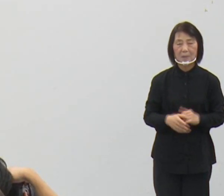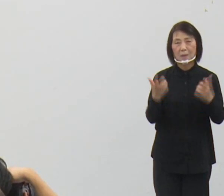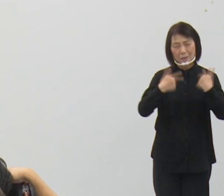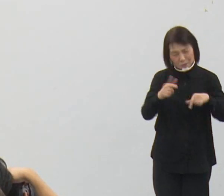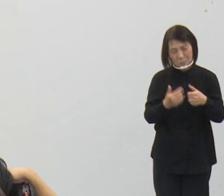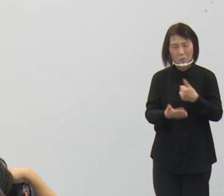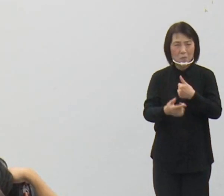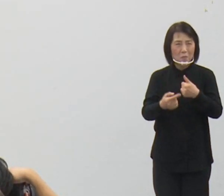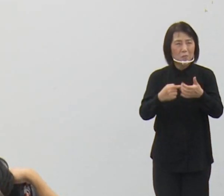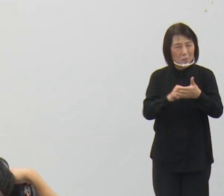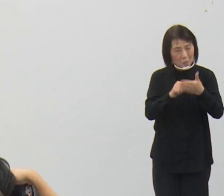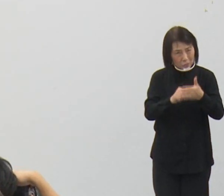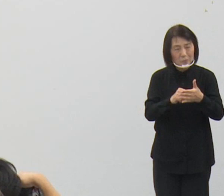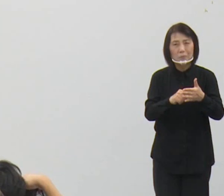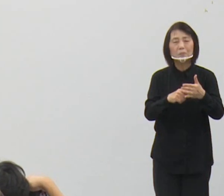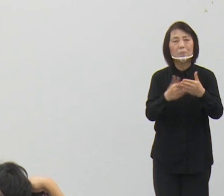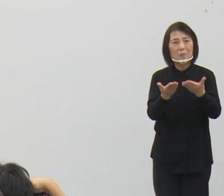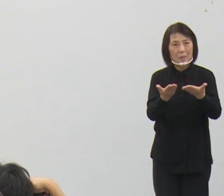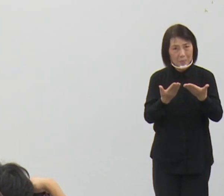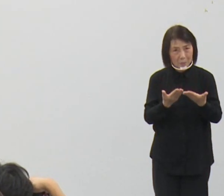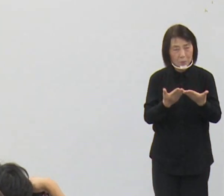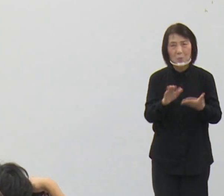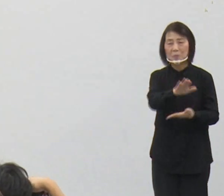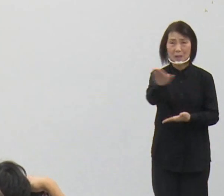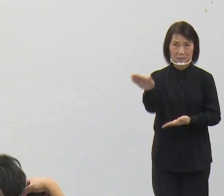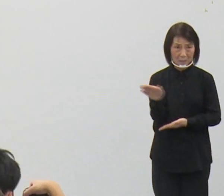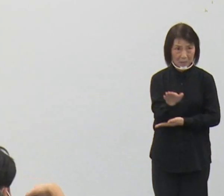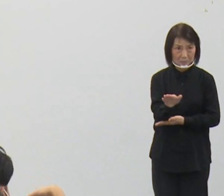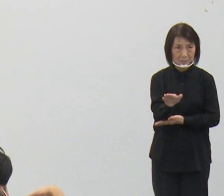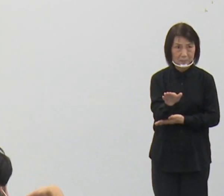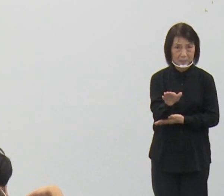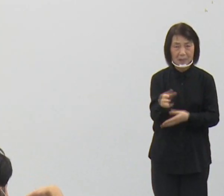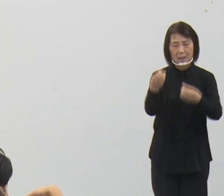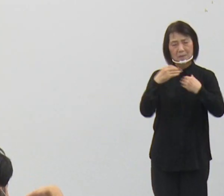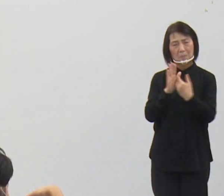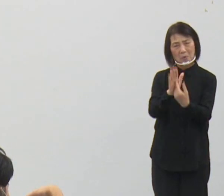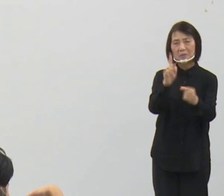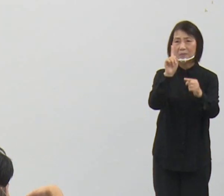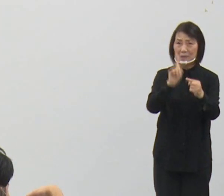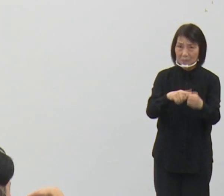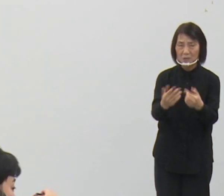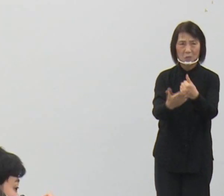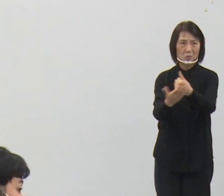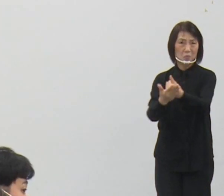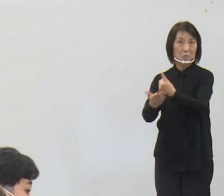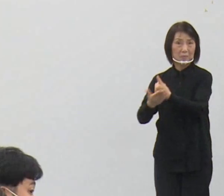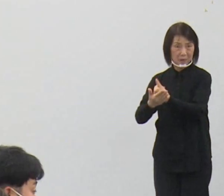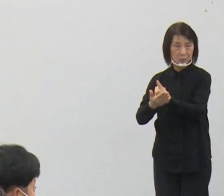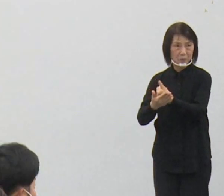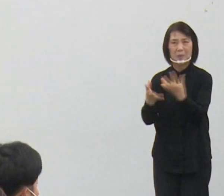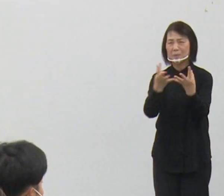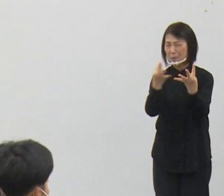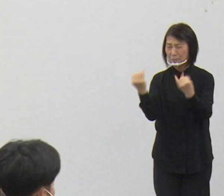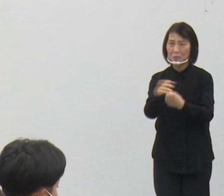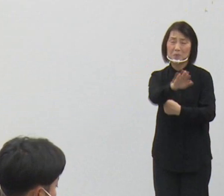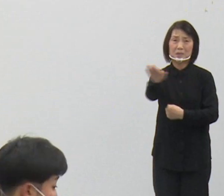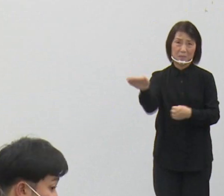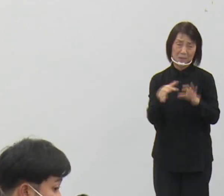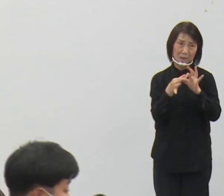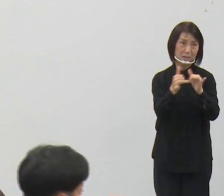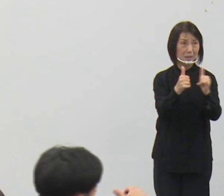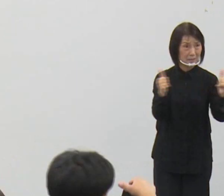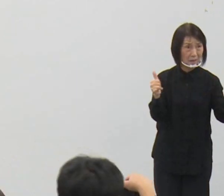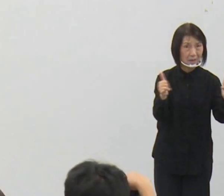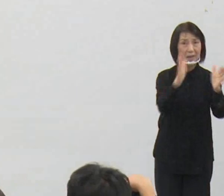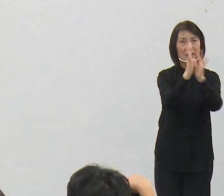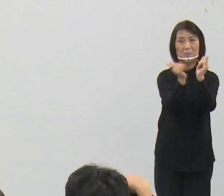いている医療従事者の皆様方、そして感染防止にご協力いただいているすべての関係者、